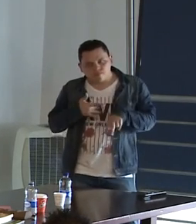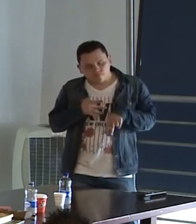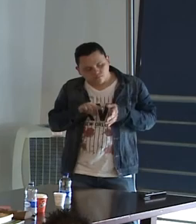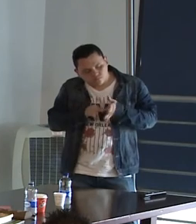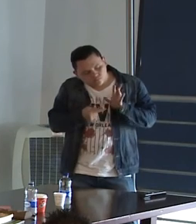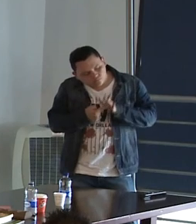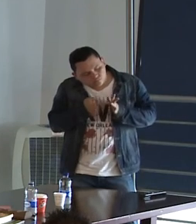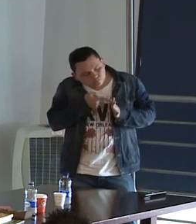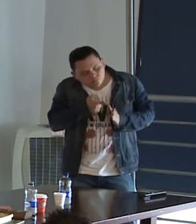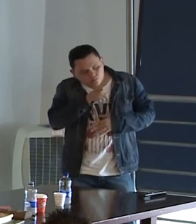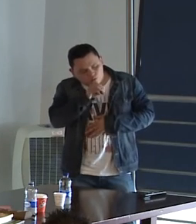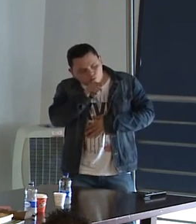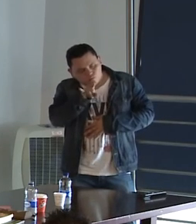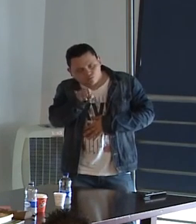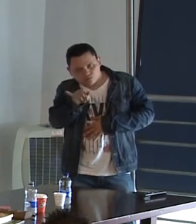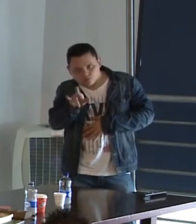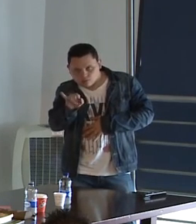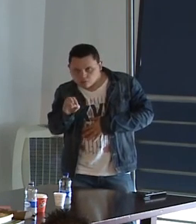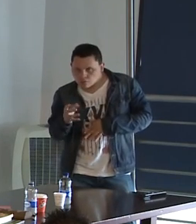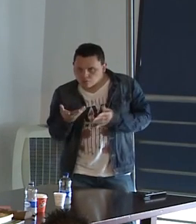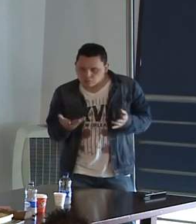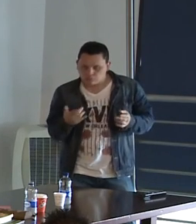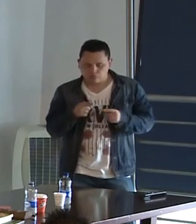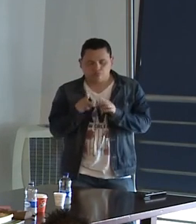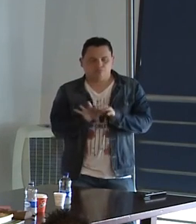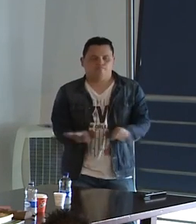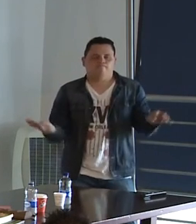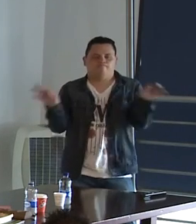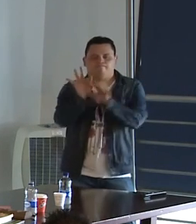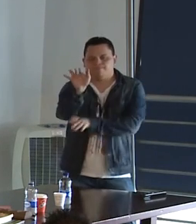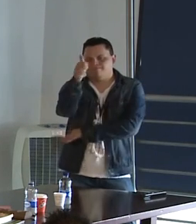sentido de lo comunitario, me parece vital.